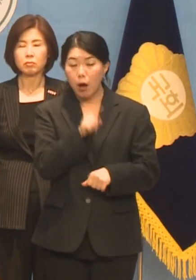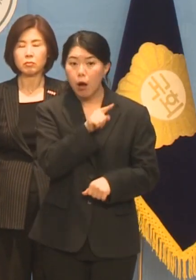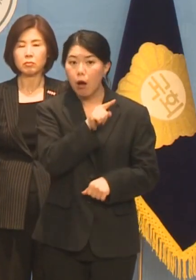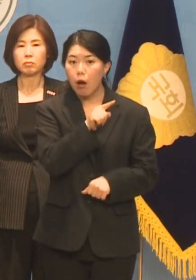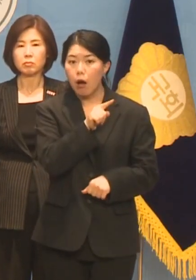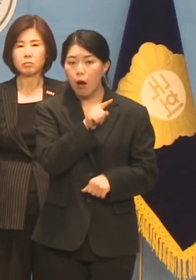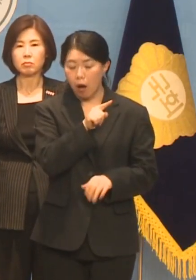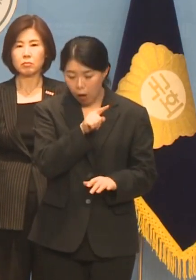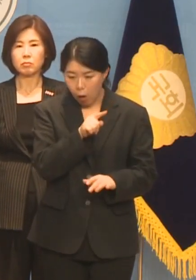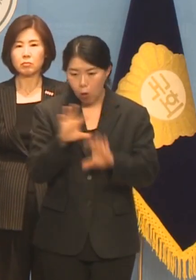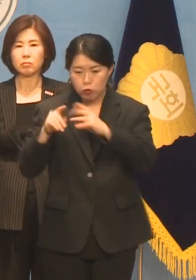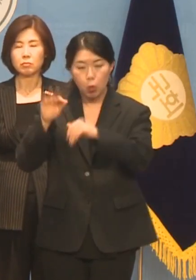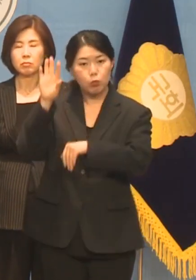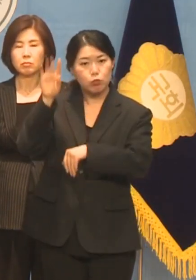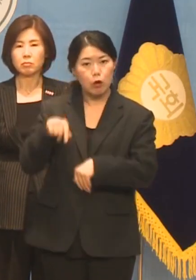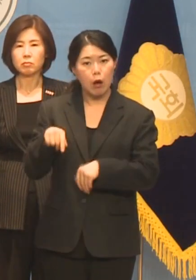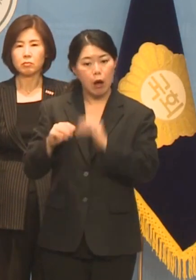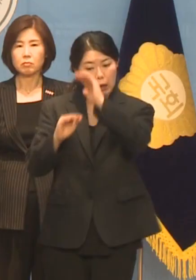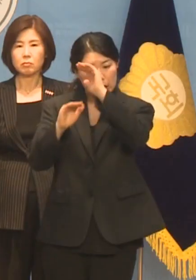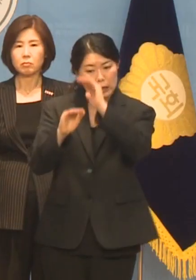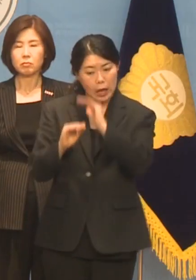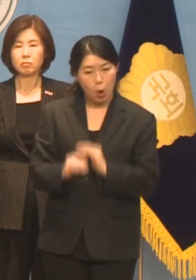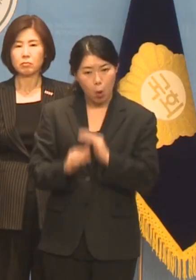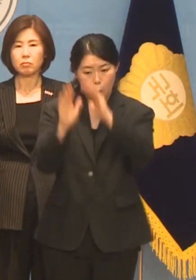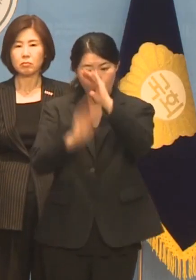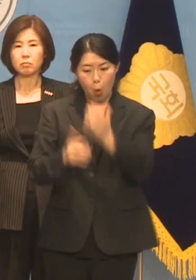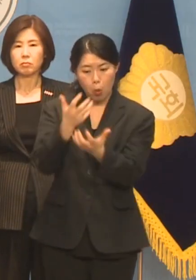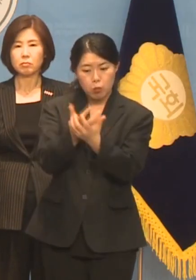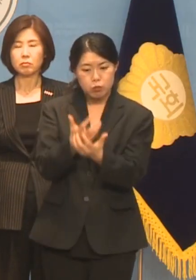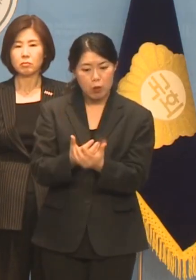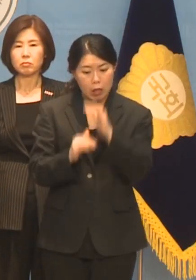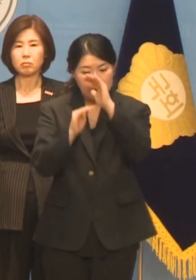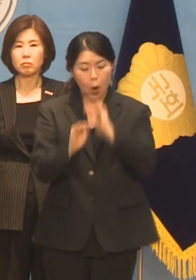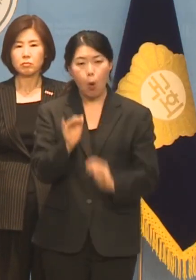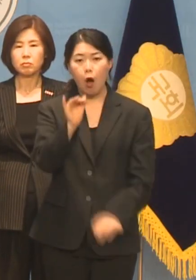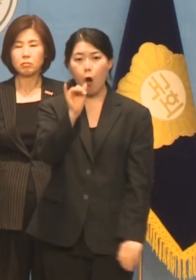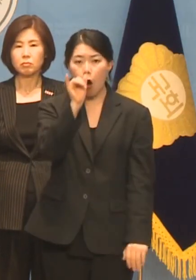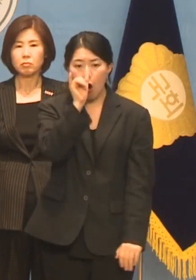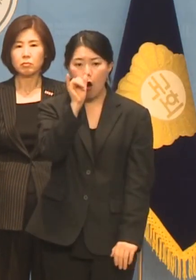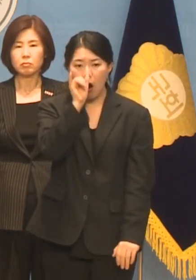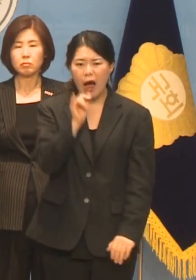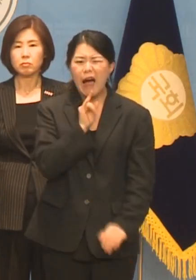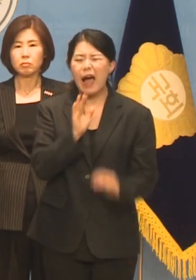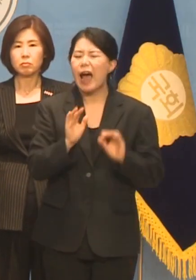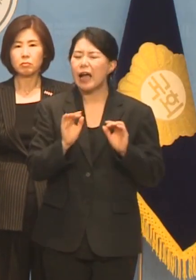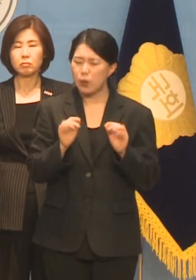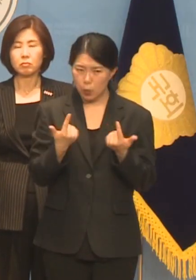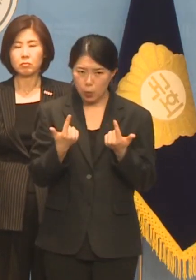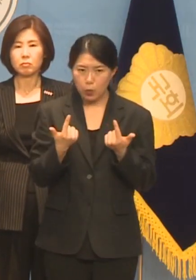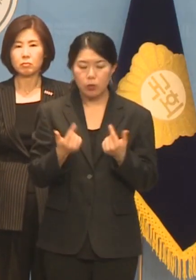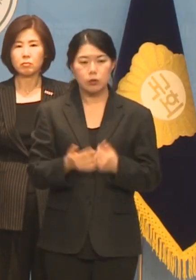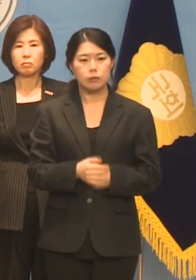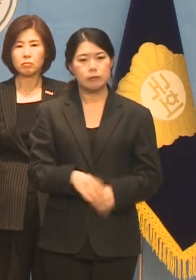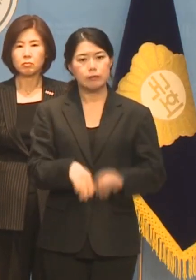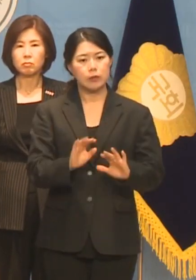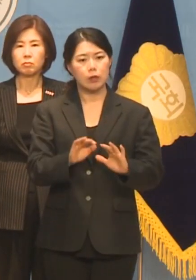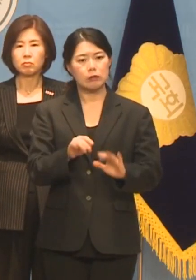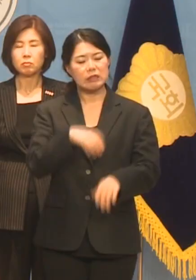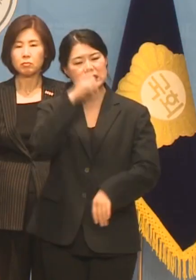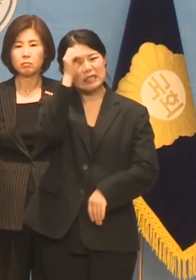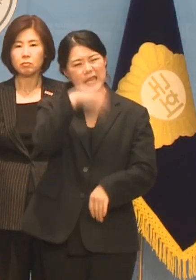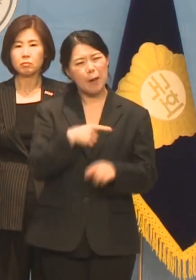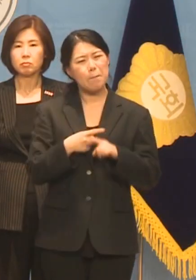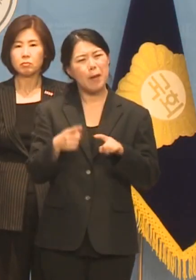주장은 국토부의 공문의 내용이 담고 있는 사실이 아니라 바로 판단에